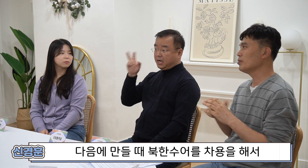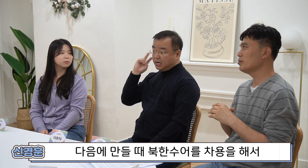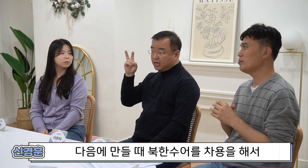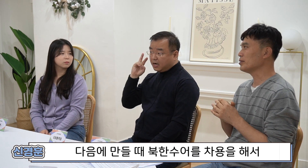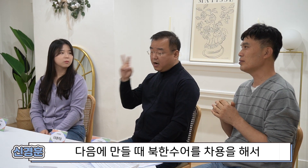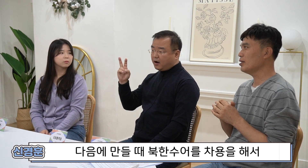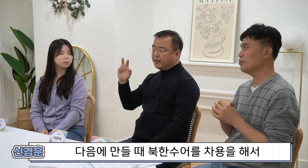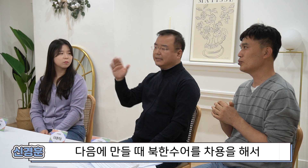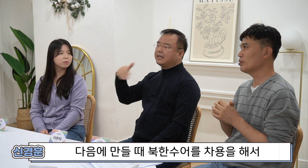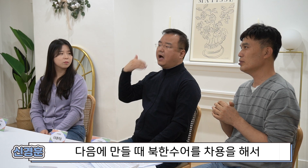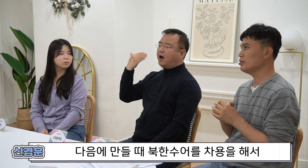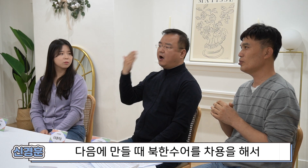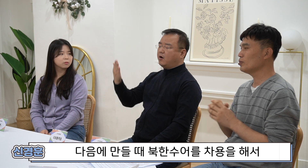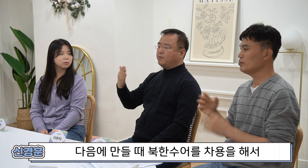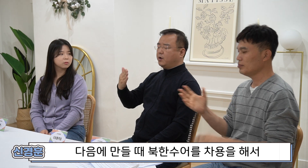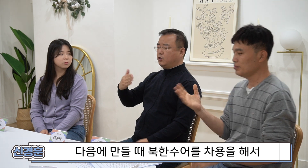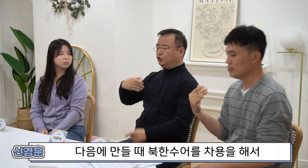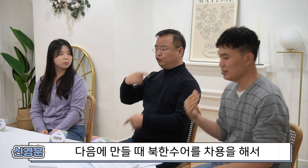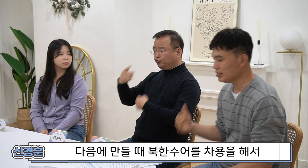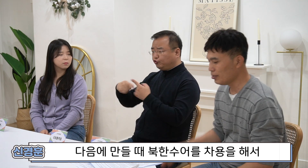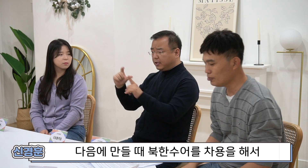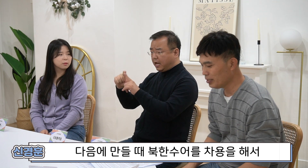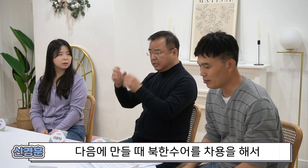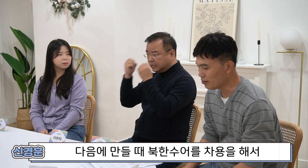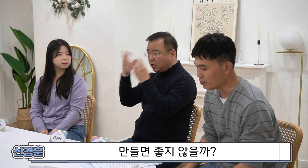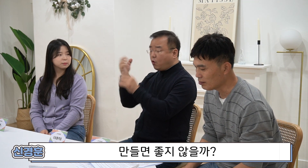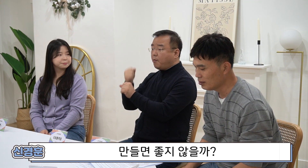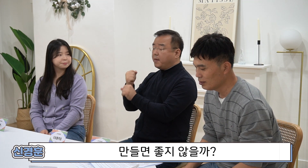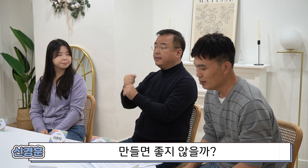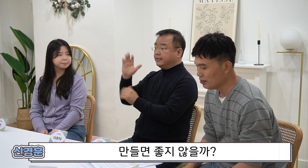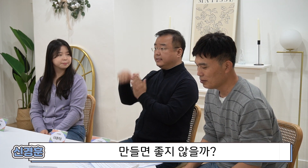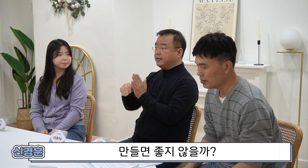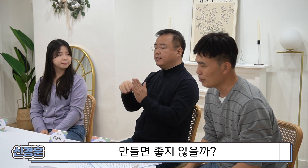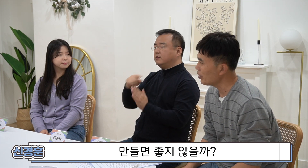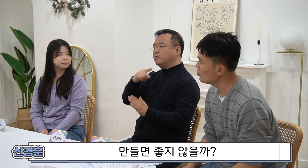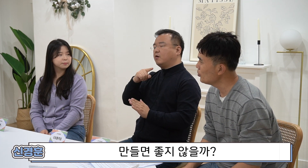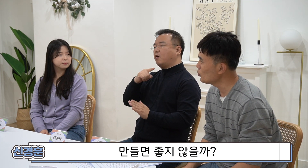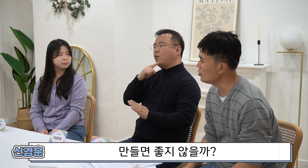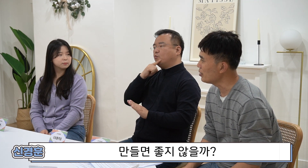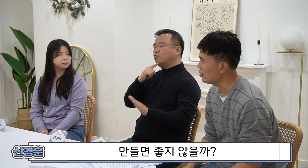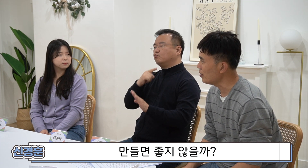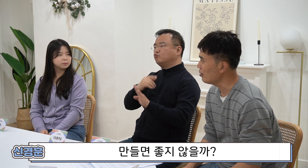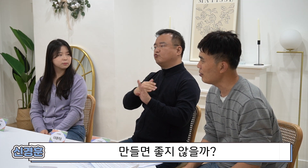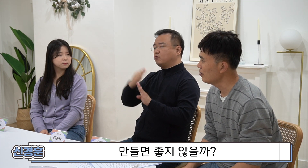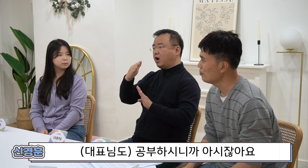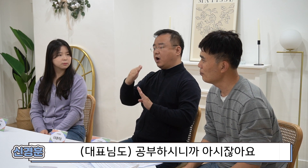언어를 만들 때 그런 수를 좀 차용을 해서 이렇게 만들면 좋지 않을까.